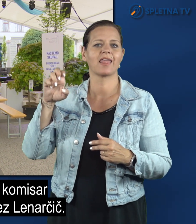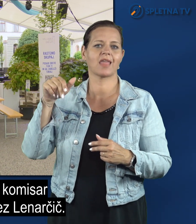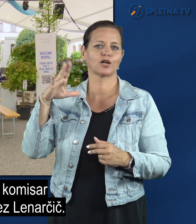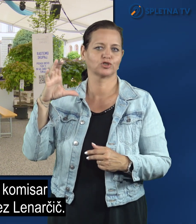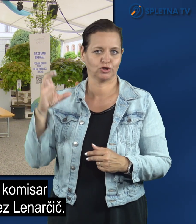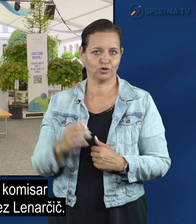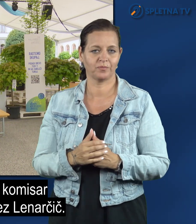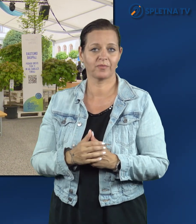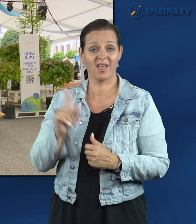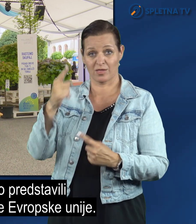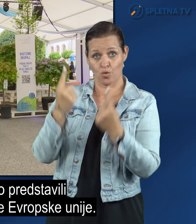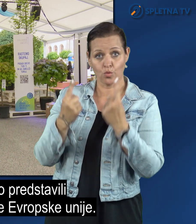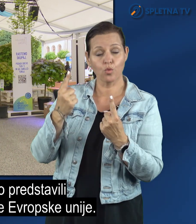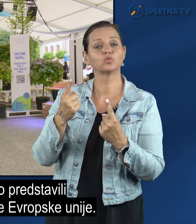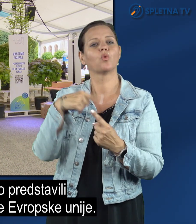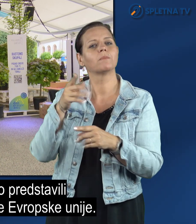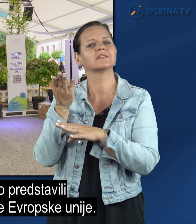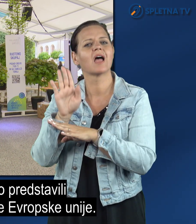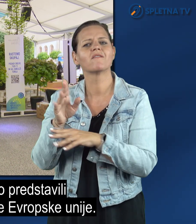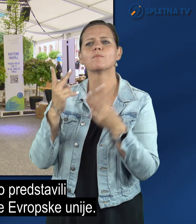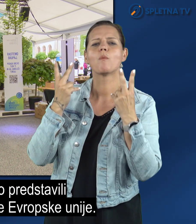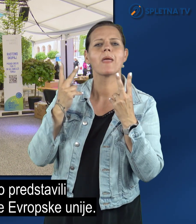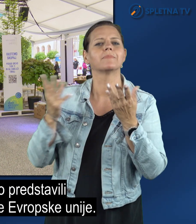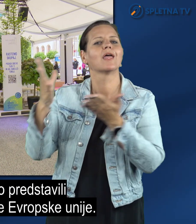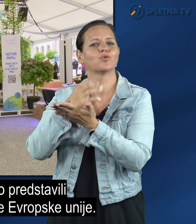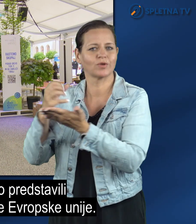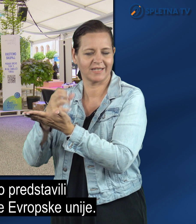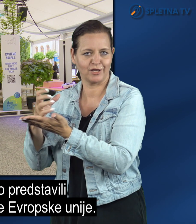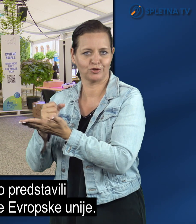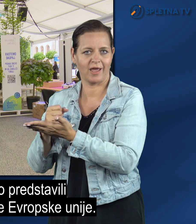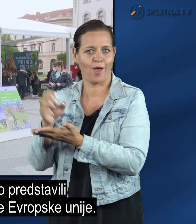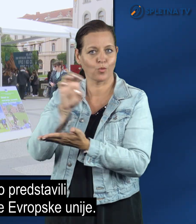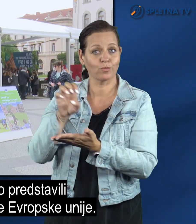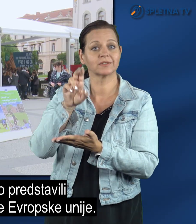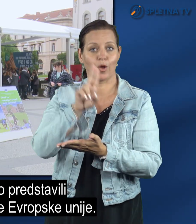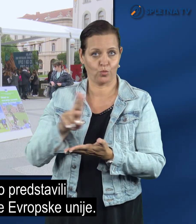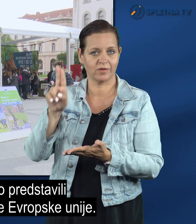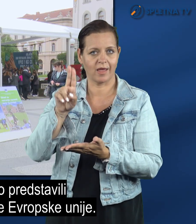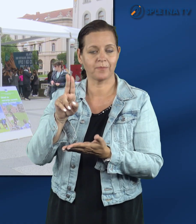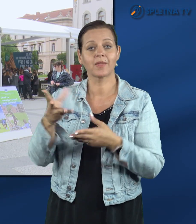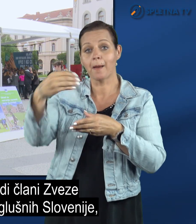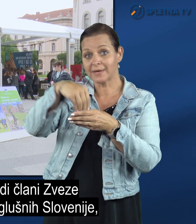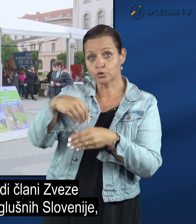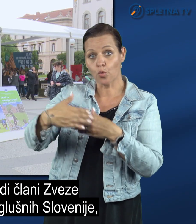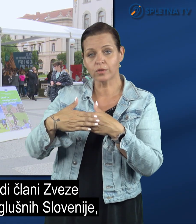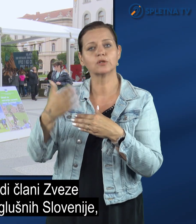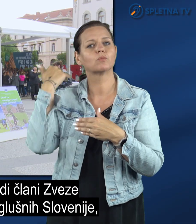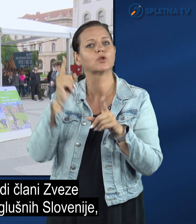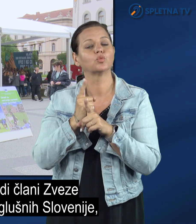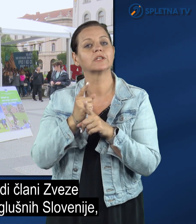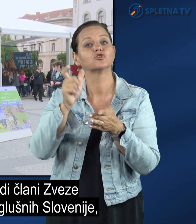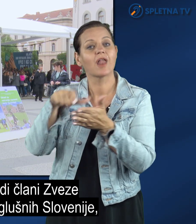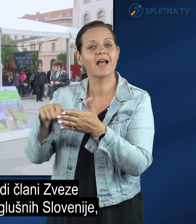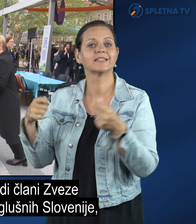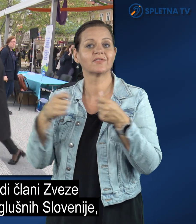Lenarčič. Na dogodku so predstavili pomembne dosežke Evropske unije. Prisotni so bili